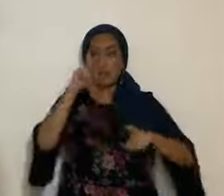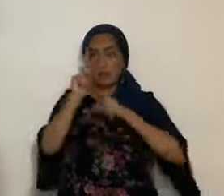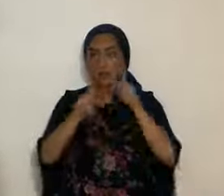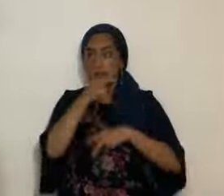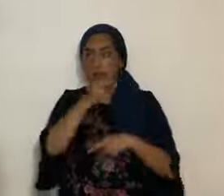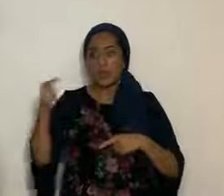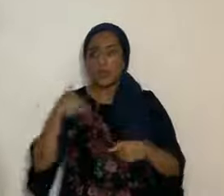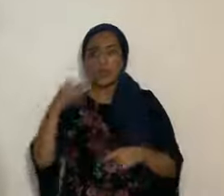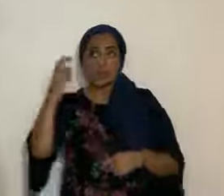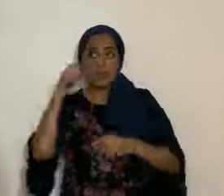oído tu fama